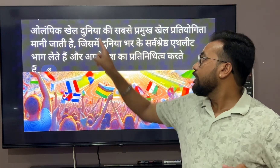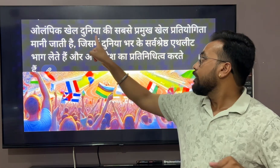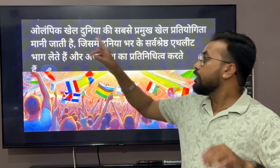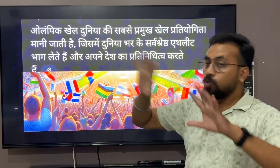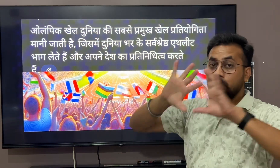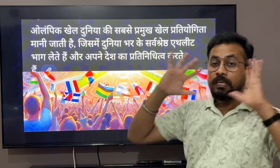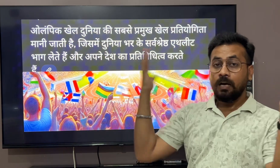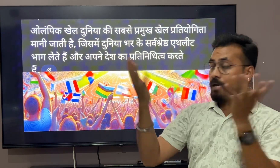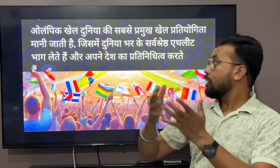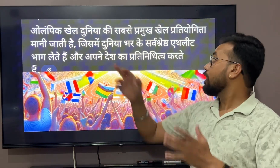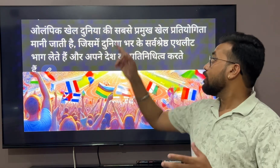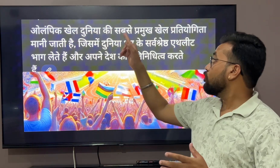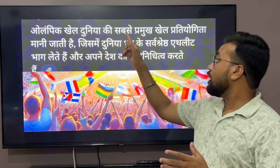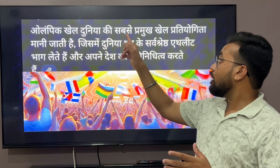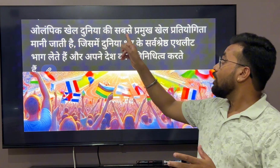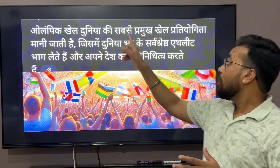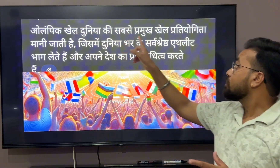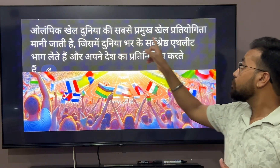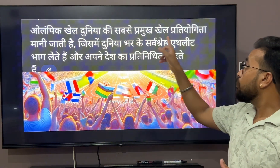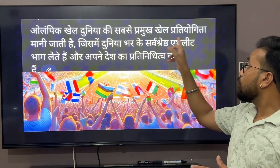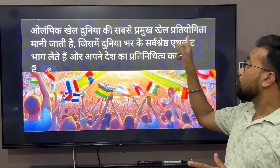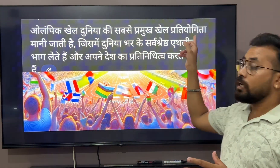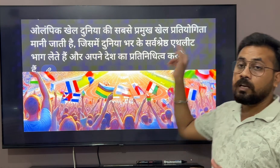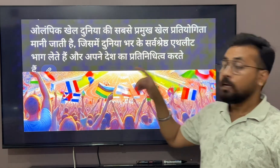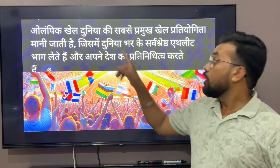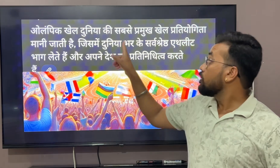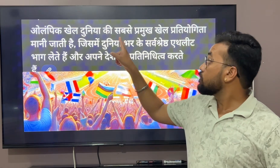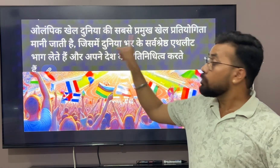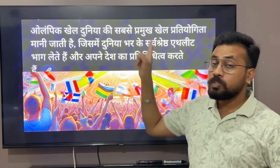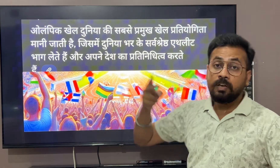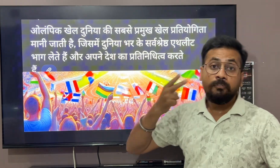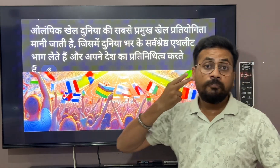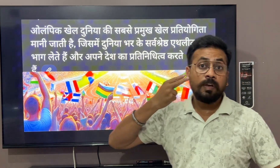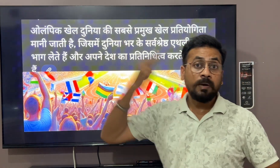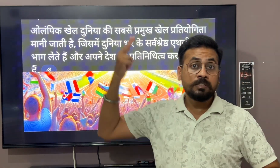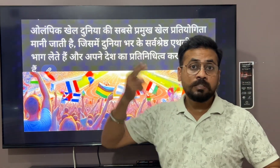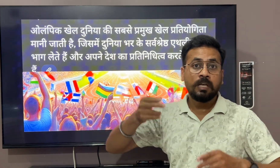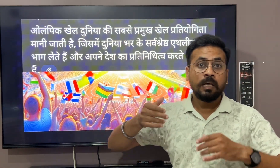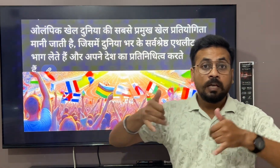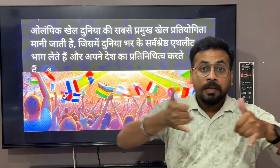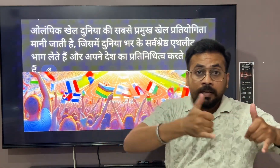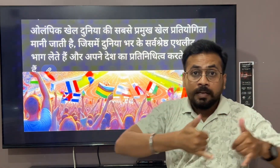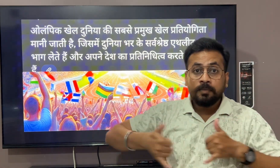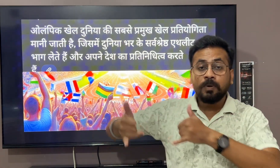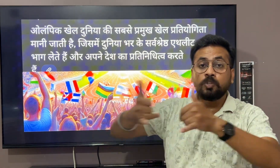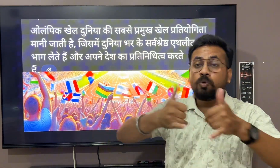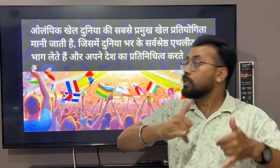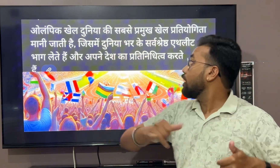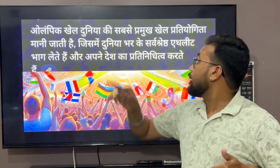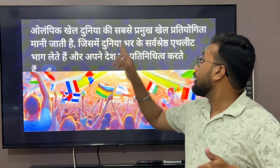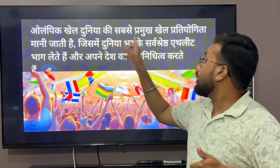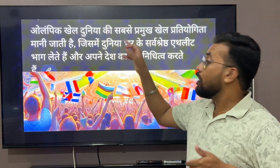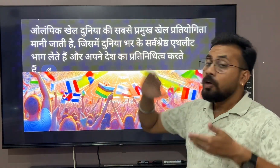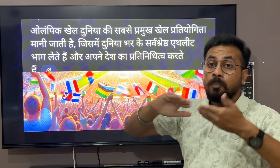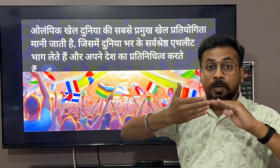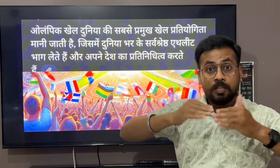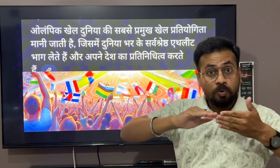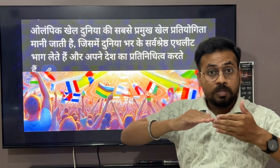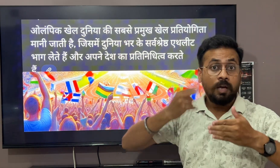ये दुनिया है ना, दुनिया का सबसे प्रमुख खेल है, सबसे फेमस प्रतियोगिता, ठीक है ना, प्रतियोगिता है,